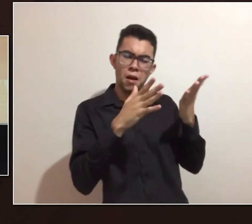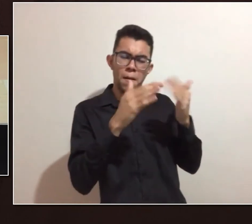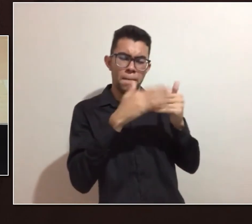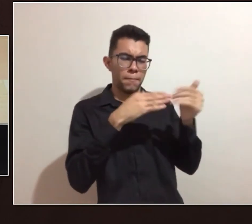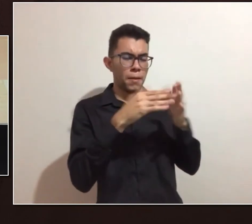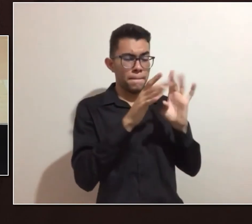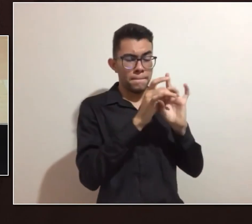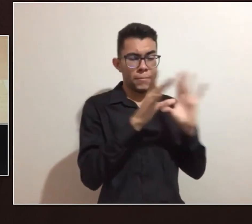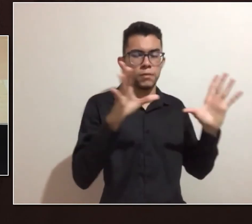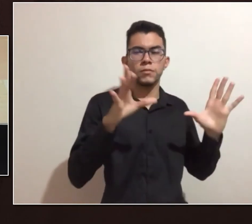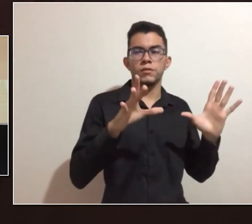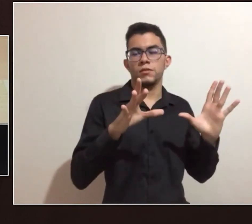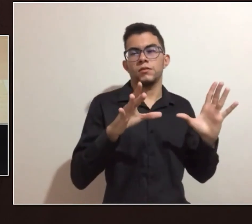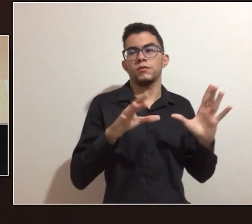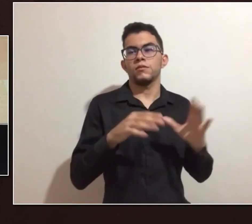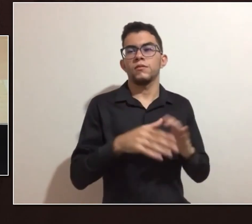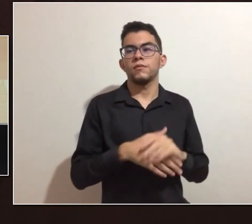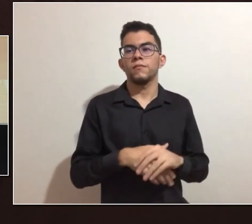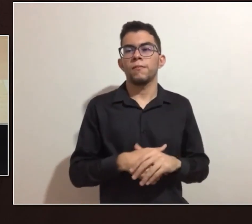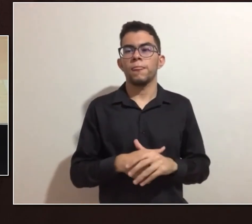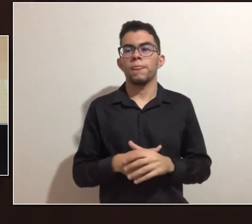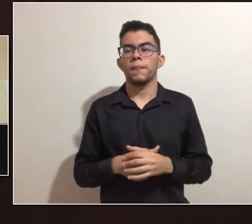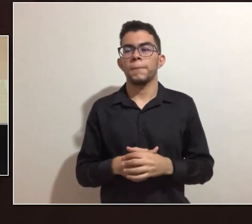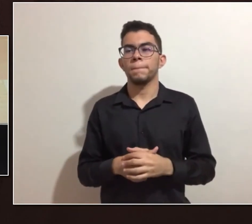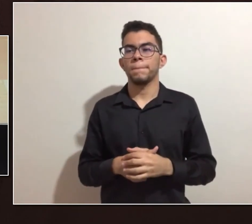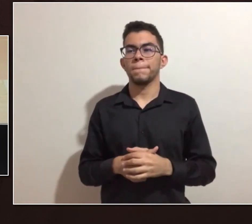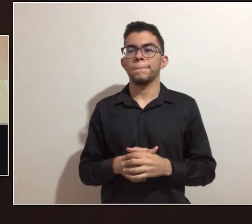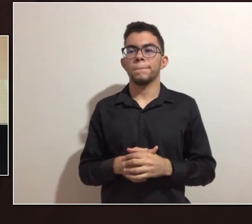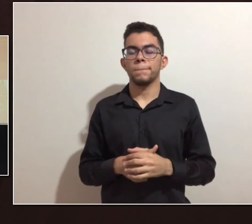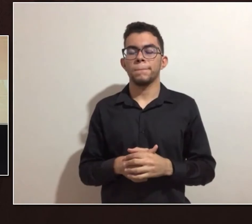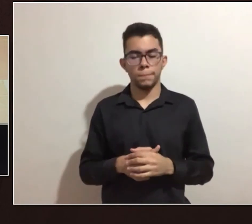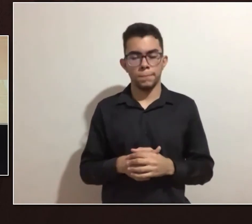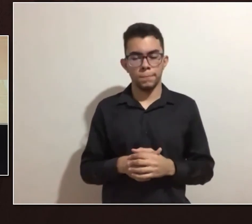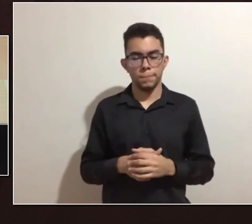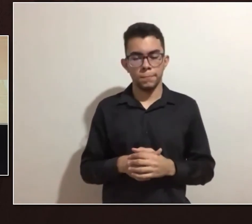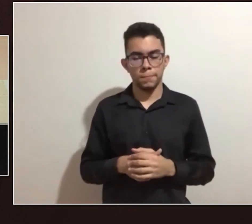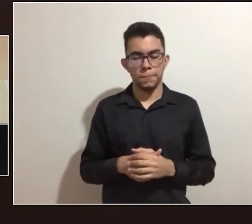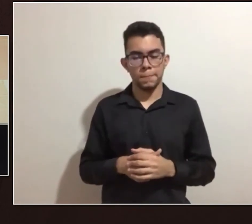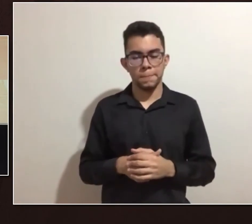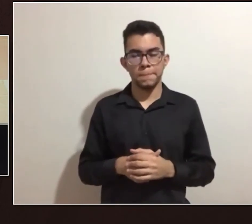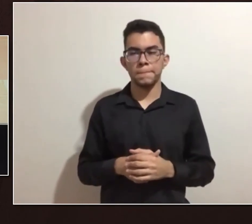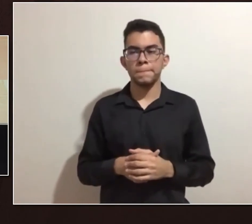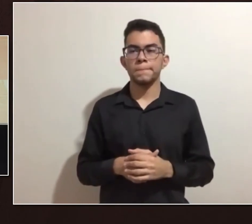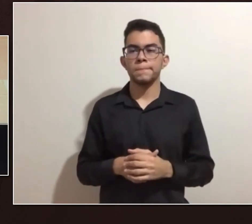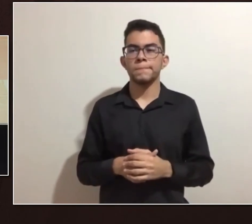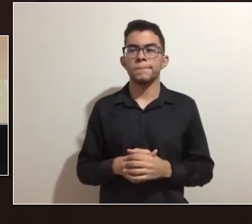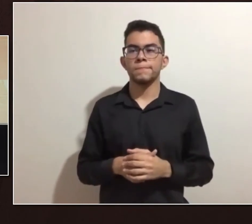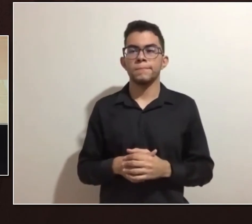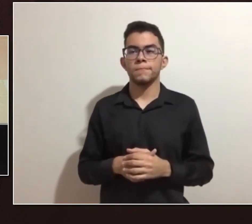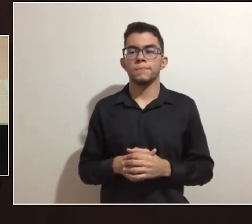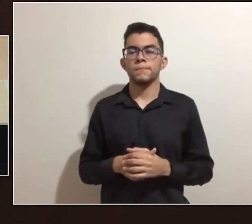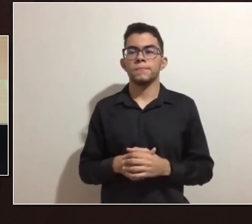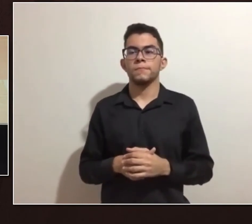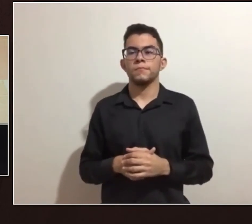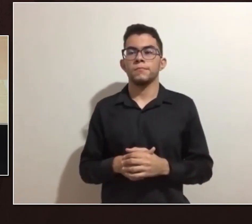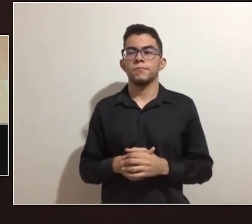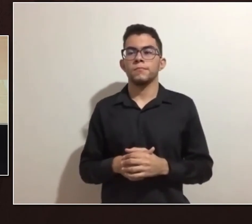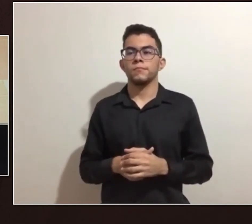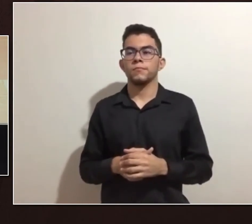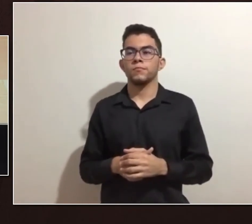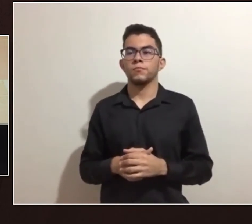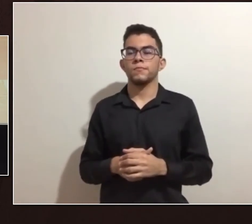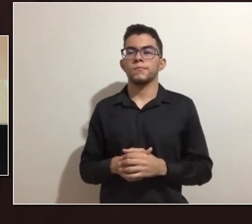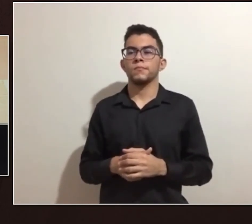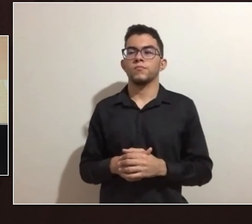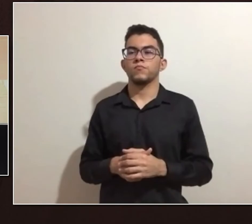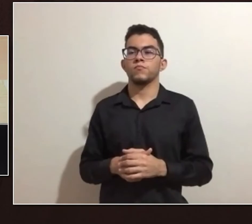carne, né, o Ami? Né? Aquela carne ensanguentada assim, que você gosta de churrasco. Né? Mas aquele